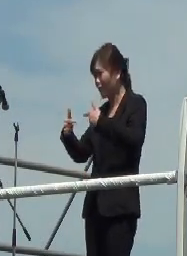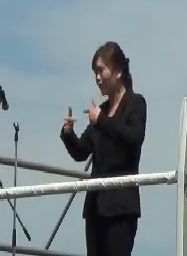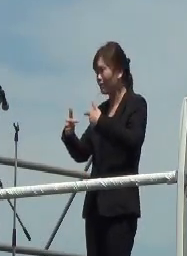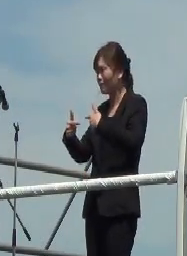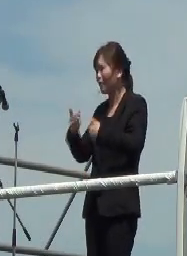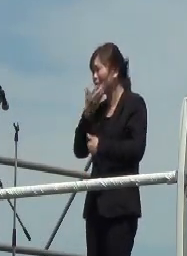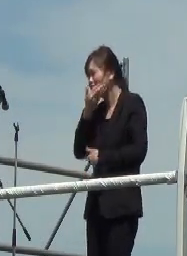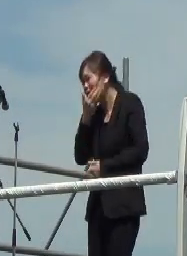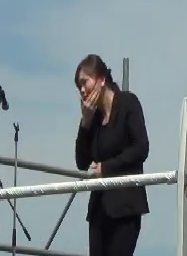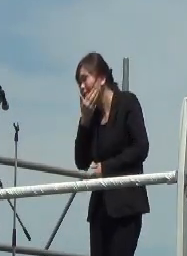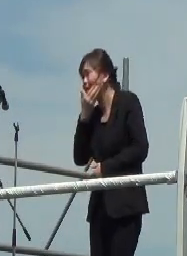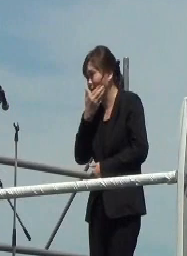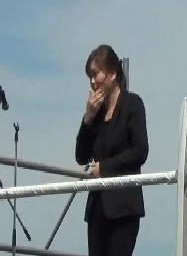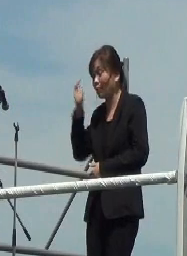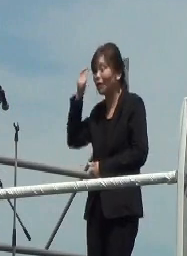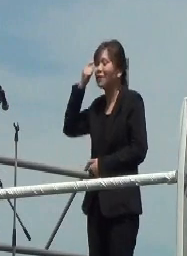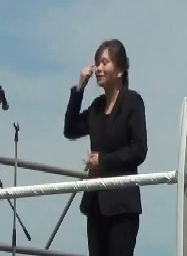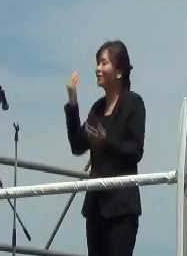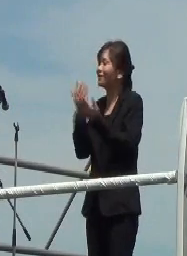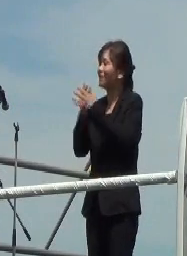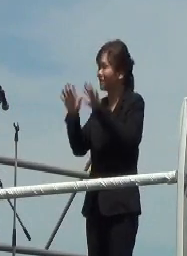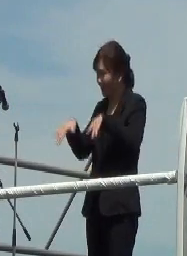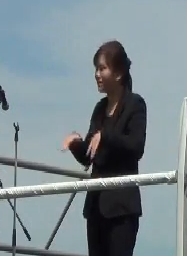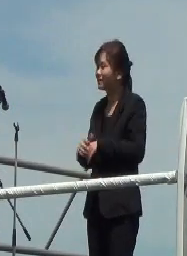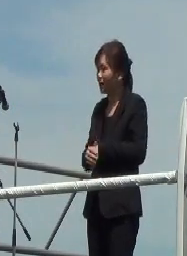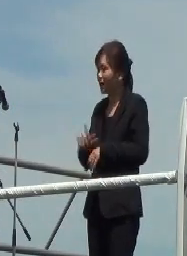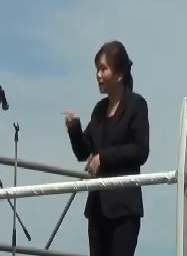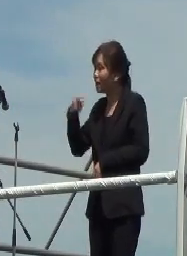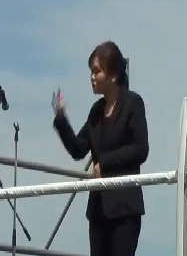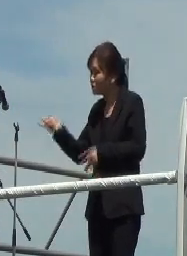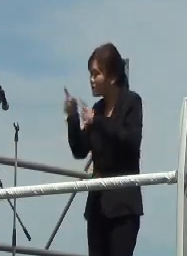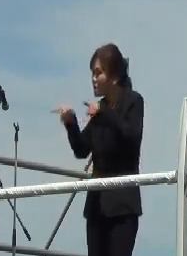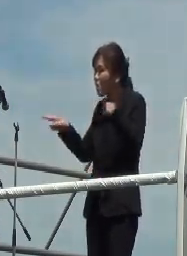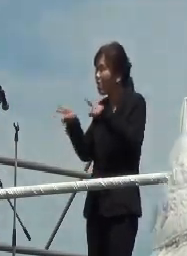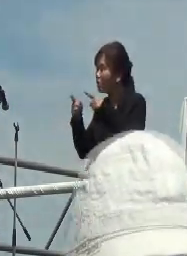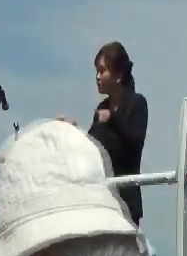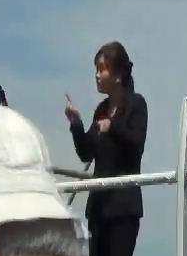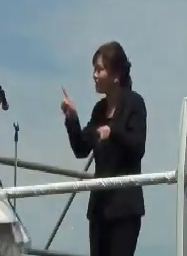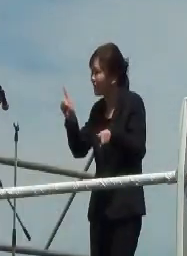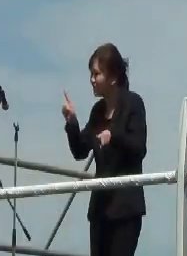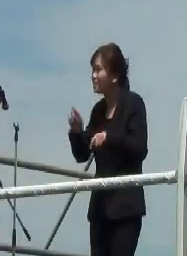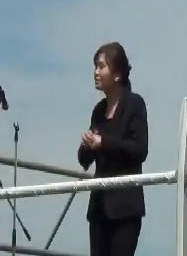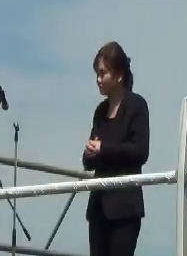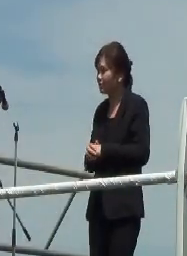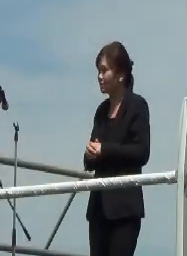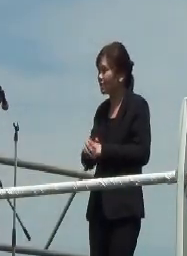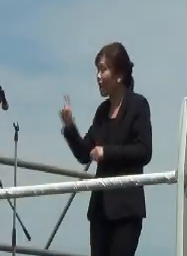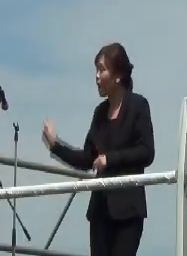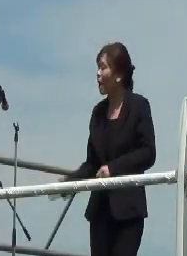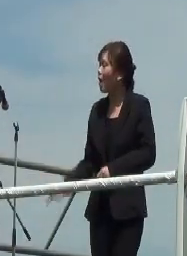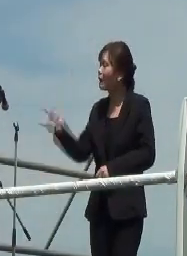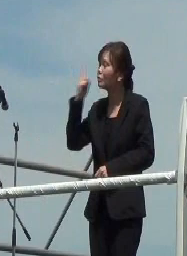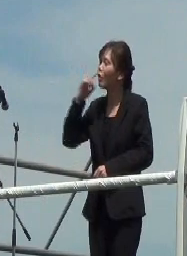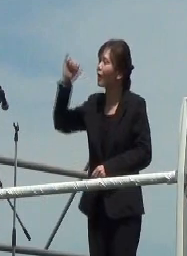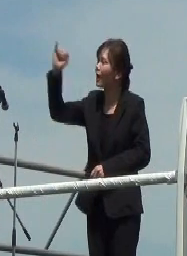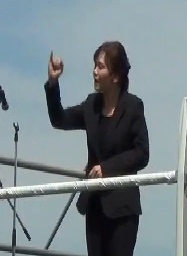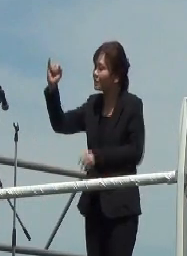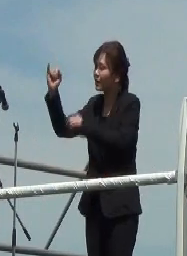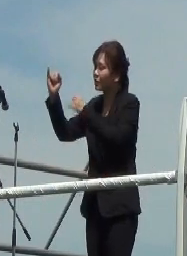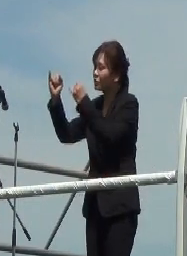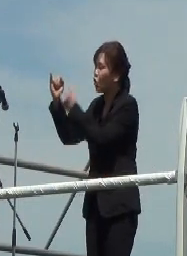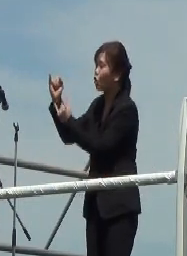じるようになりました。次の曲はあるお母さんと息子の物語です